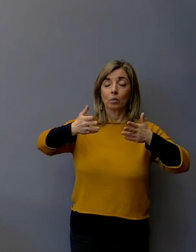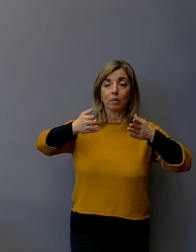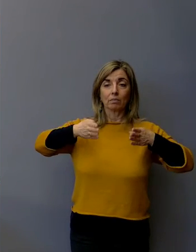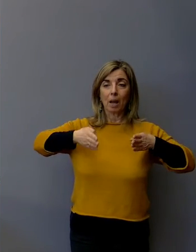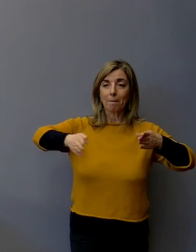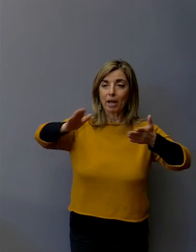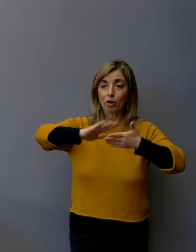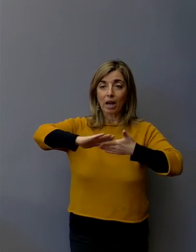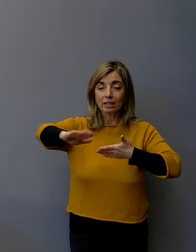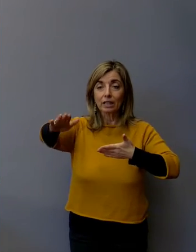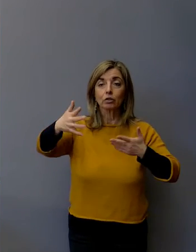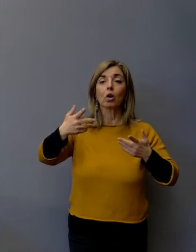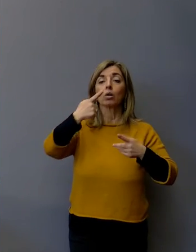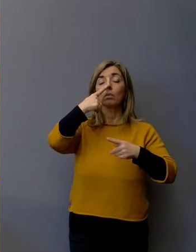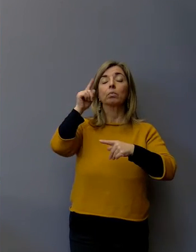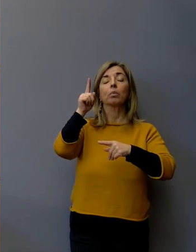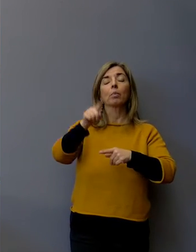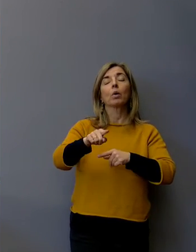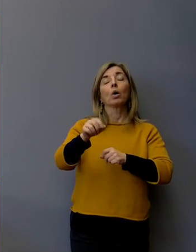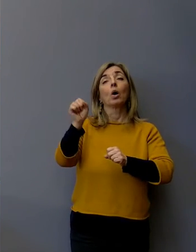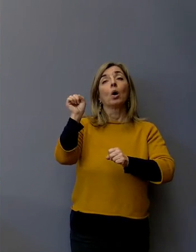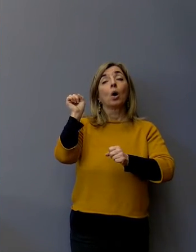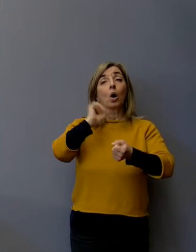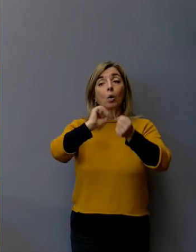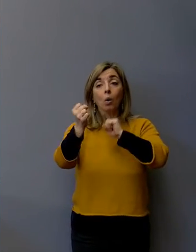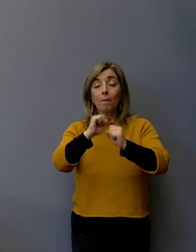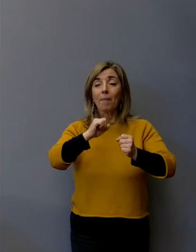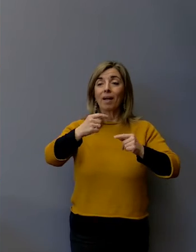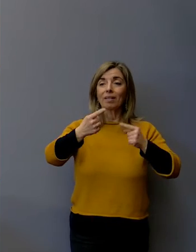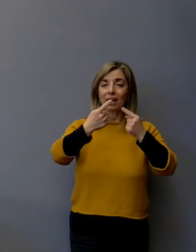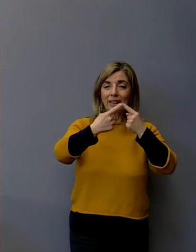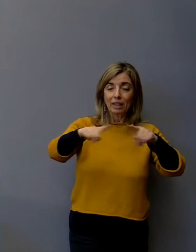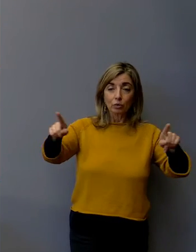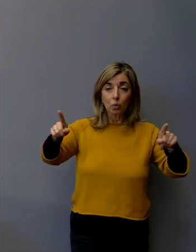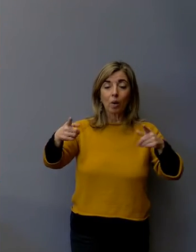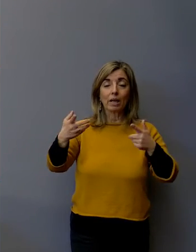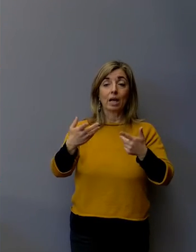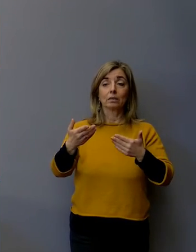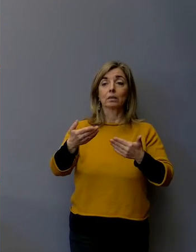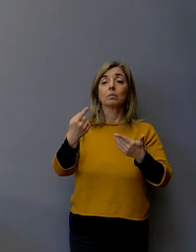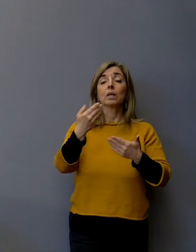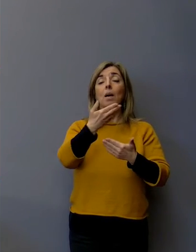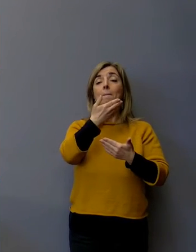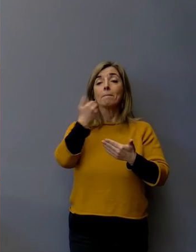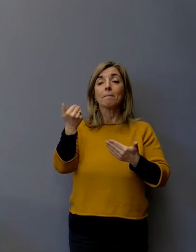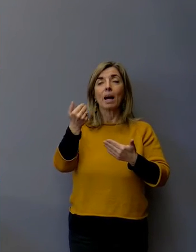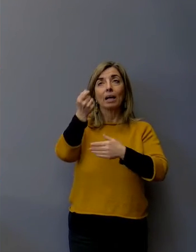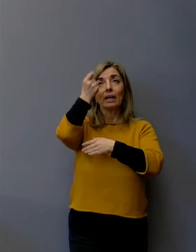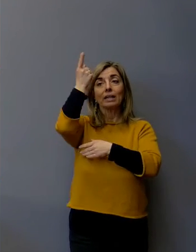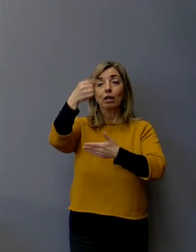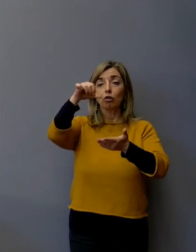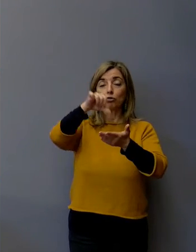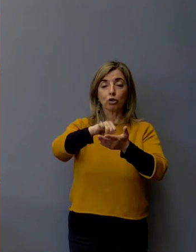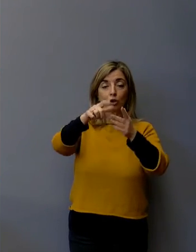attraverso la protezione sociale e le politiche di genere manca l'idea di che cosa sono i centri urbani dopo la pandemia di come la